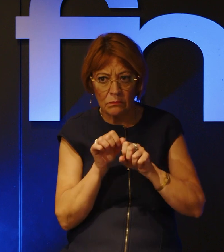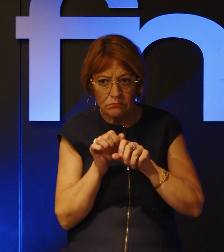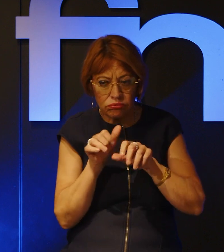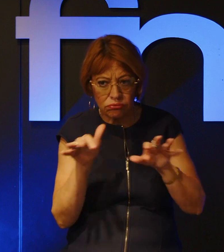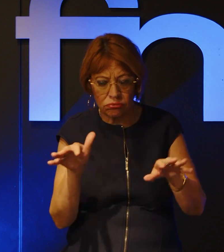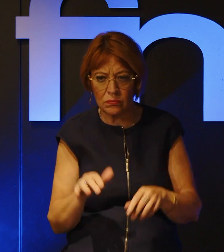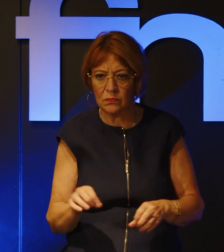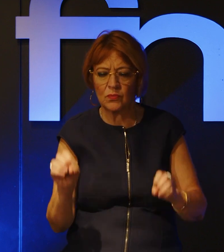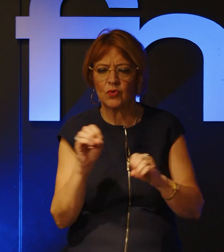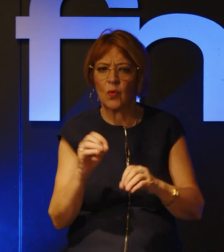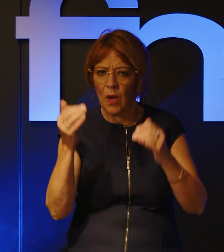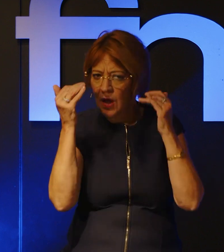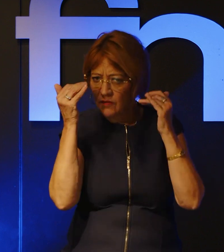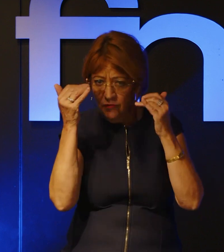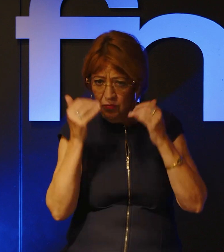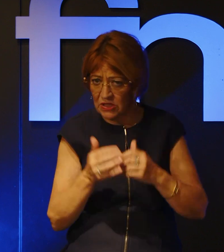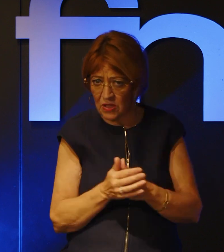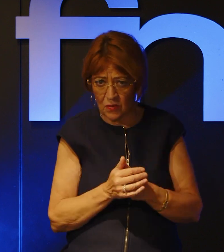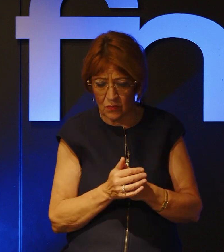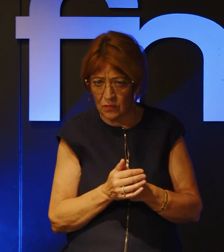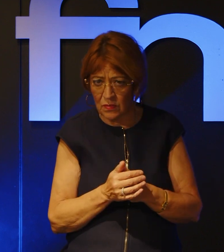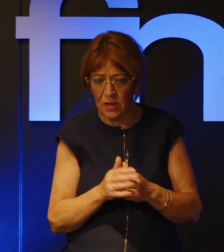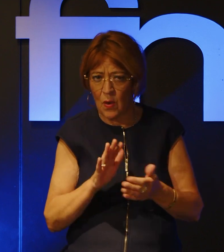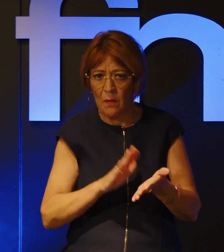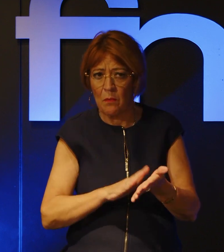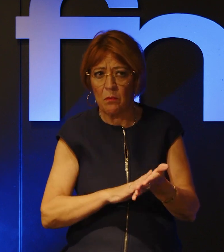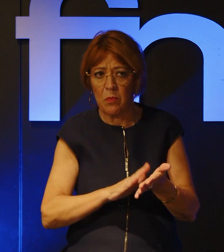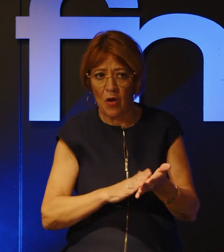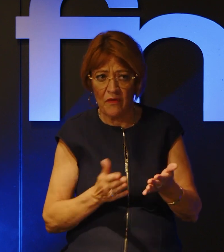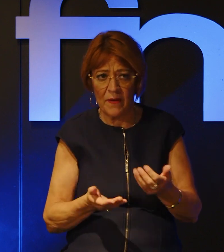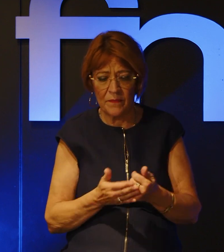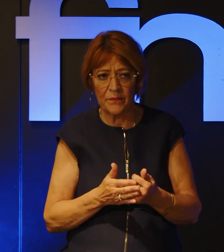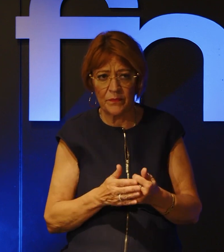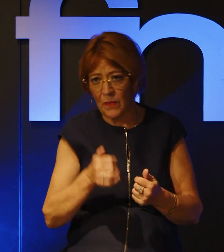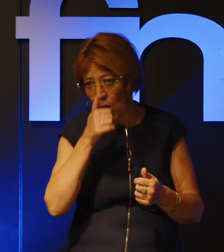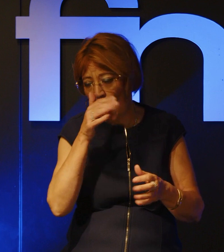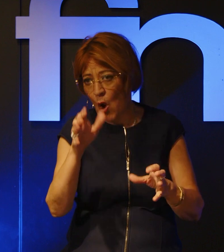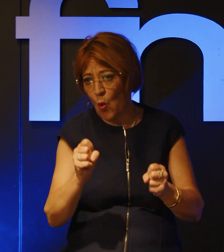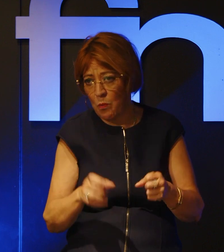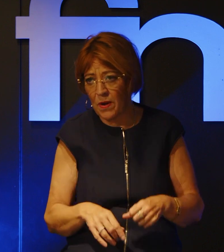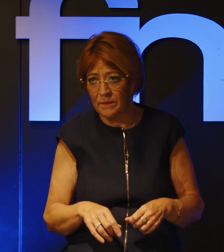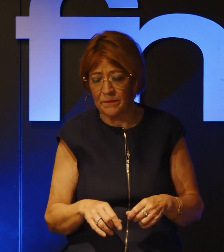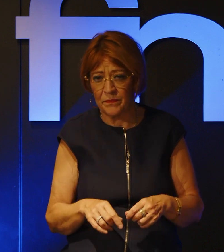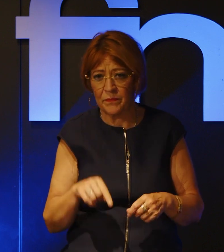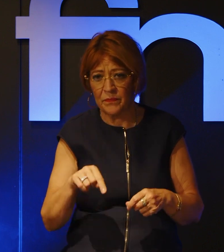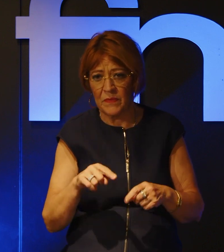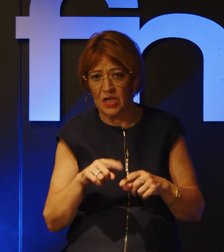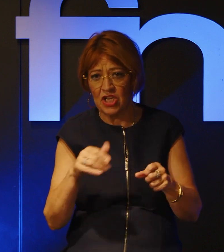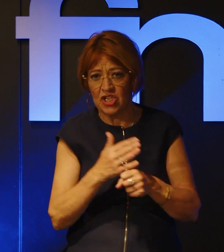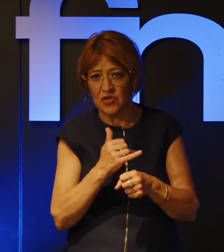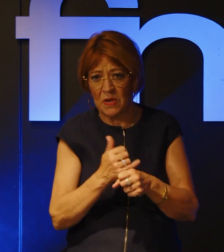e que não há informação e factualmente que ocupe não é este este